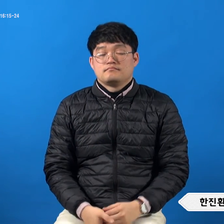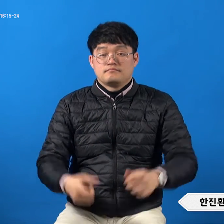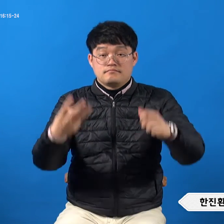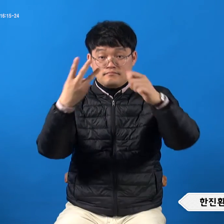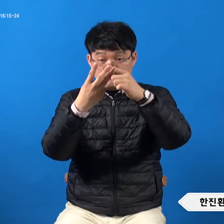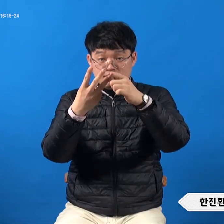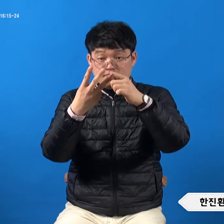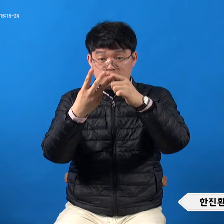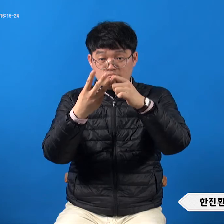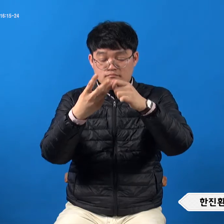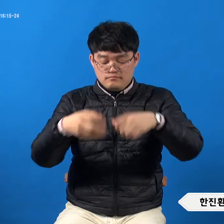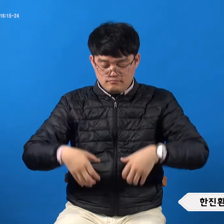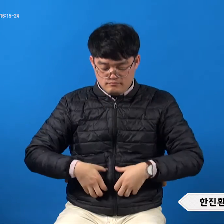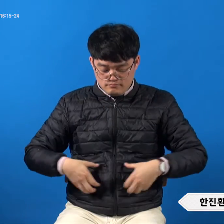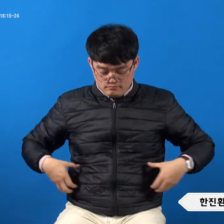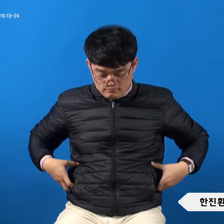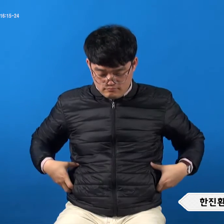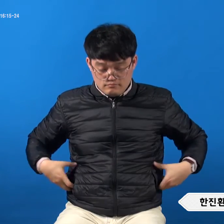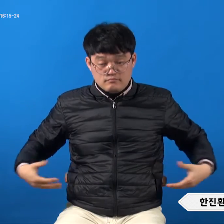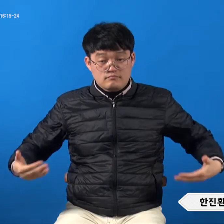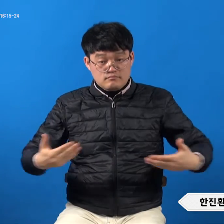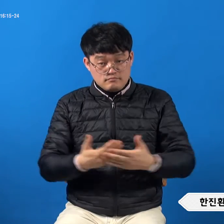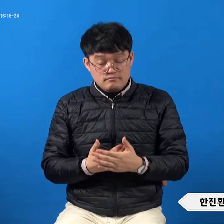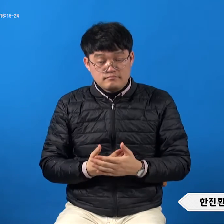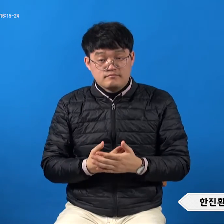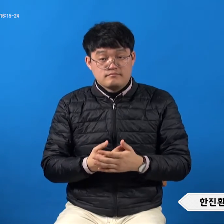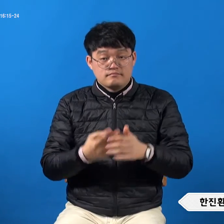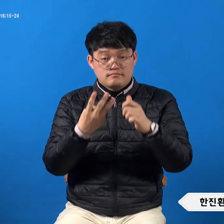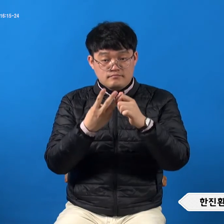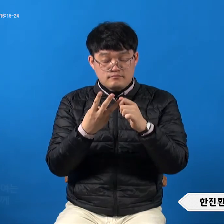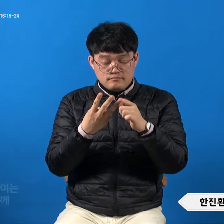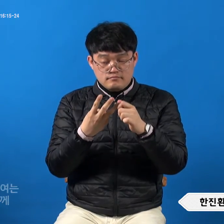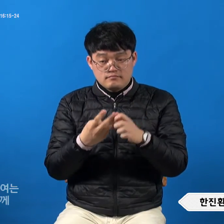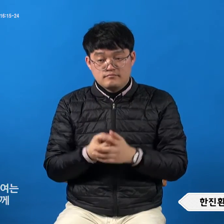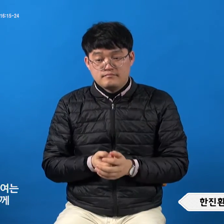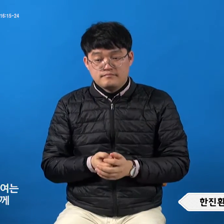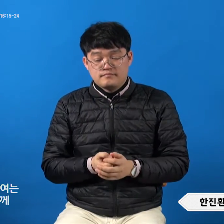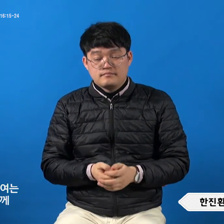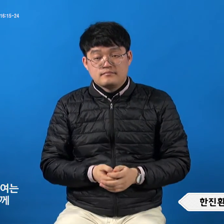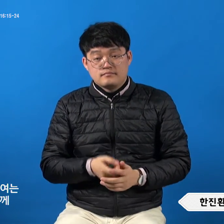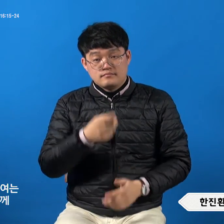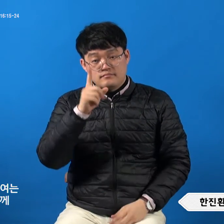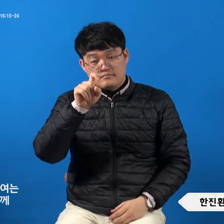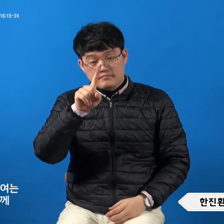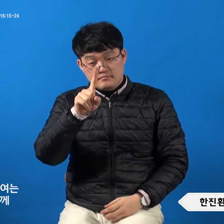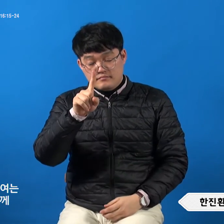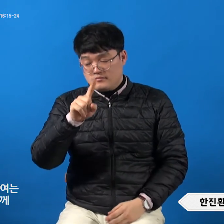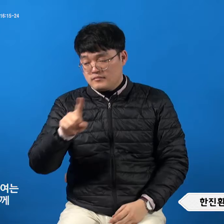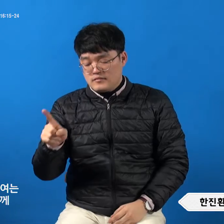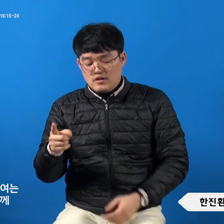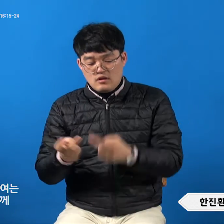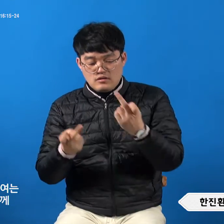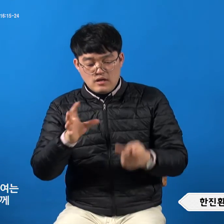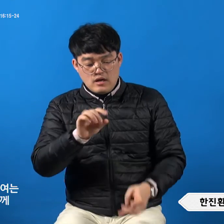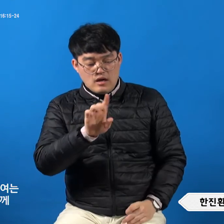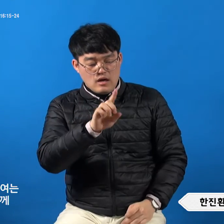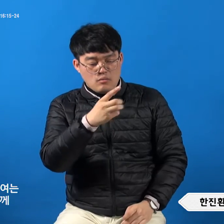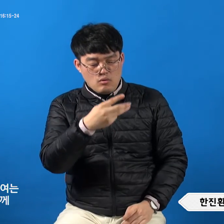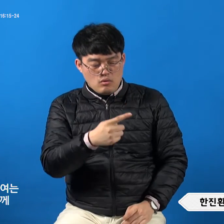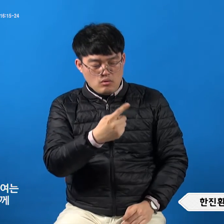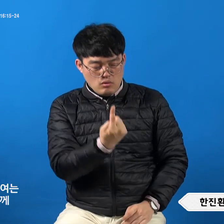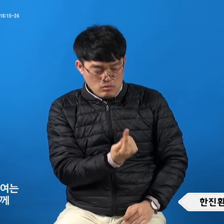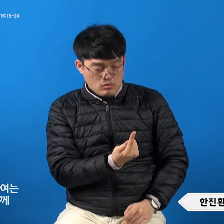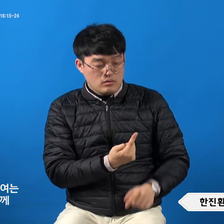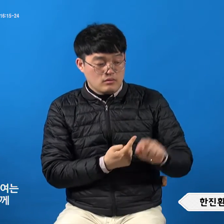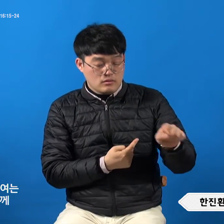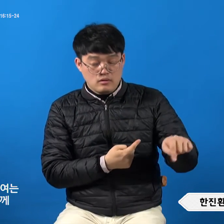세 번째는 포용입니다. 12절에 형제 아볼로에 대하여는 그에게 형제들과 함께 너희에게